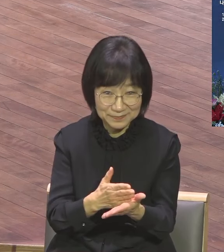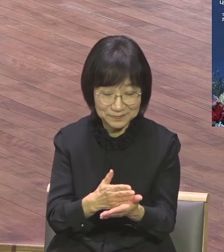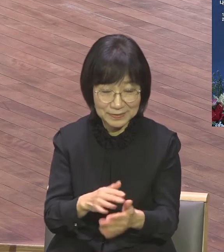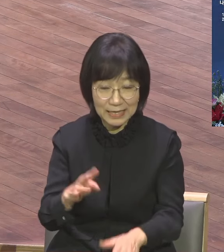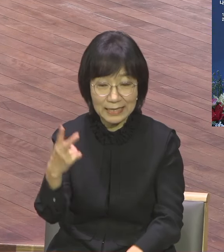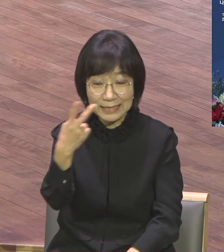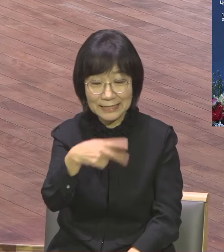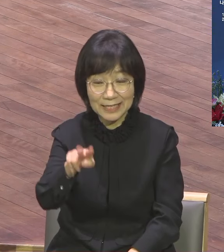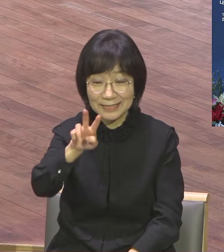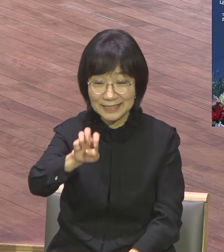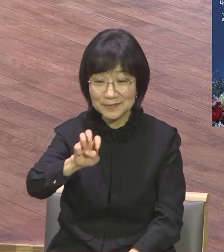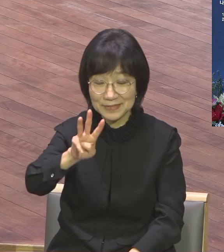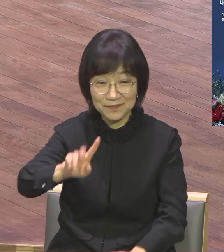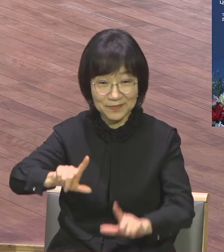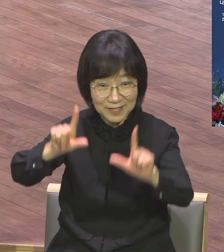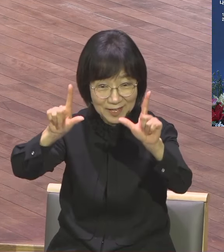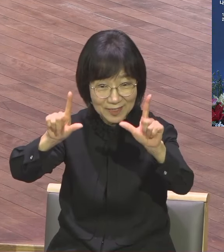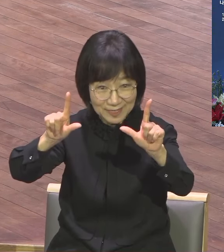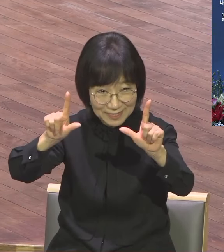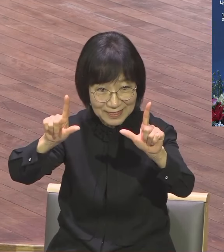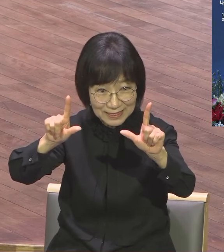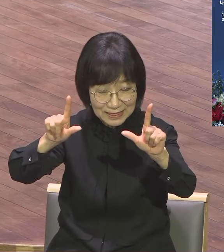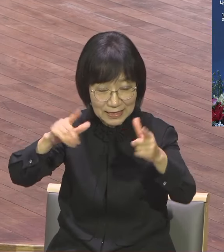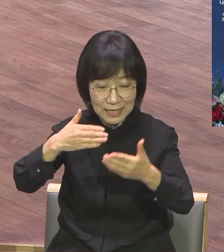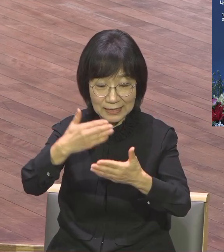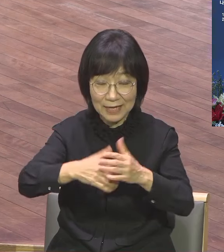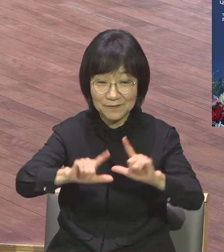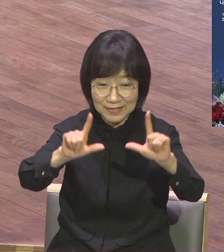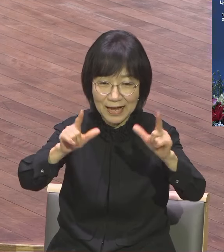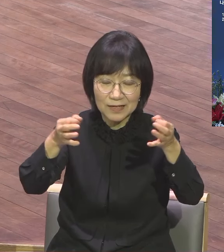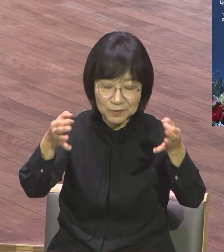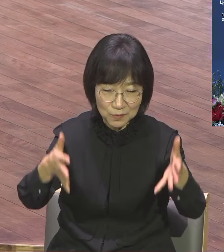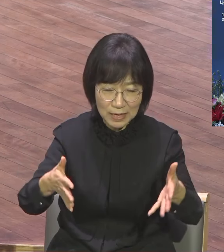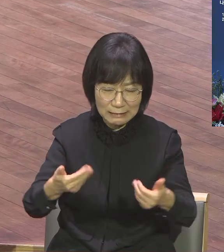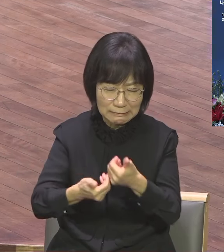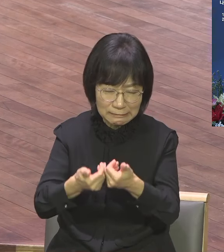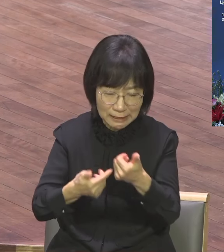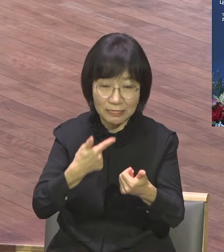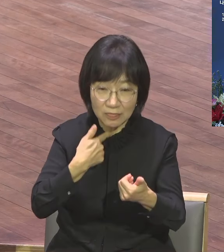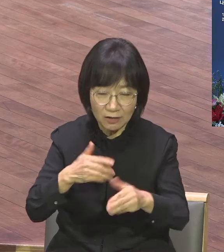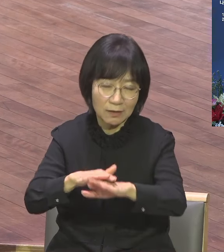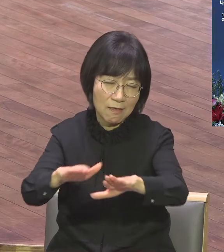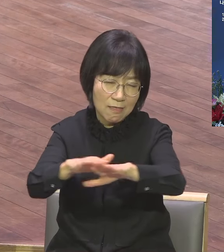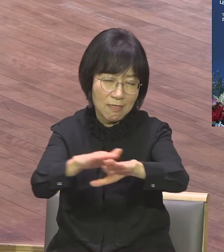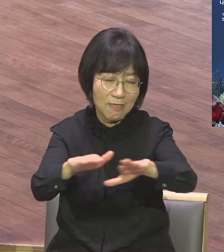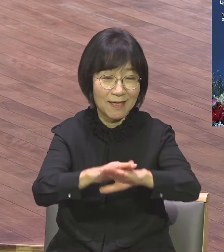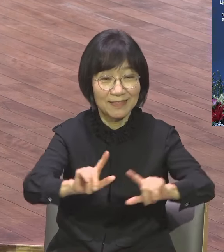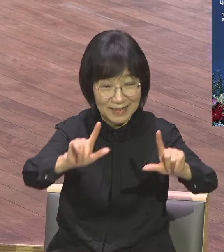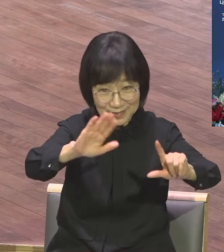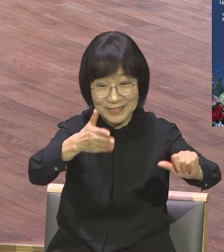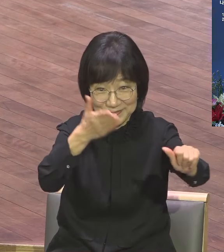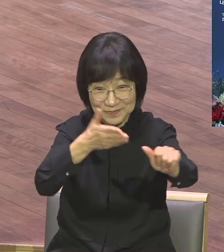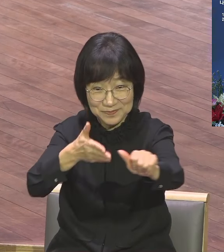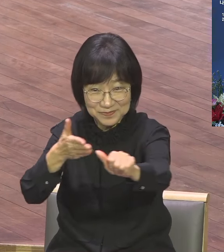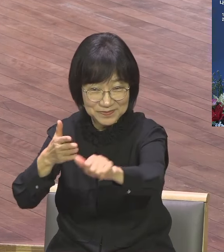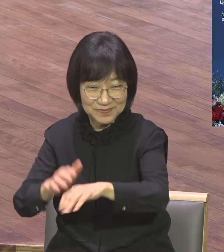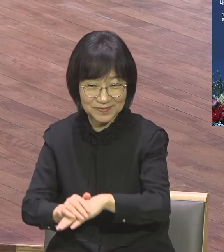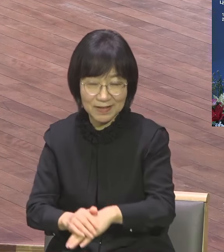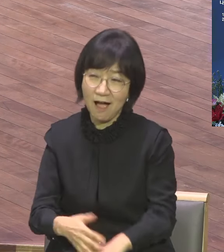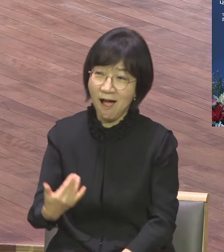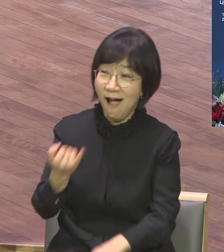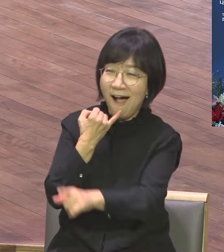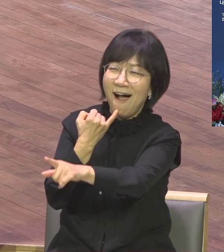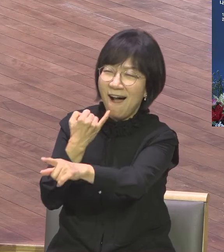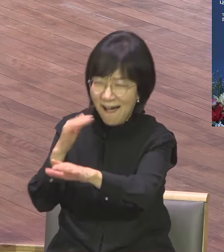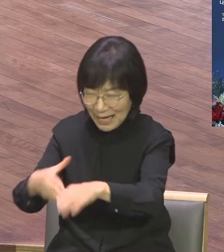2023년 남은 시간 복음적 관계 회복의 시간 되길 바랍니다. 절대 복음 체질 되세요. I'm okay, you